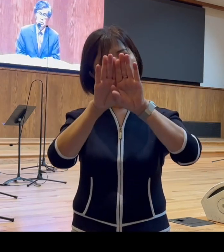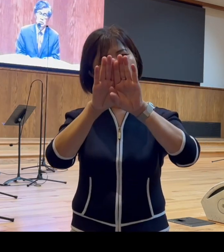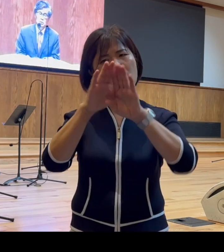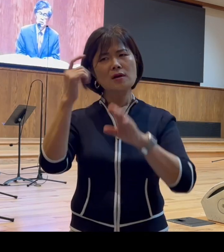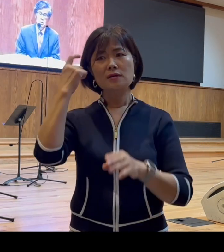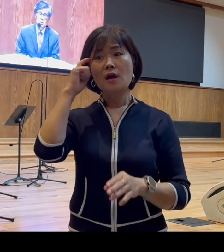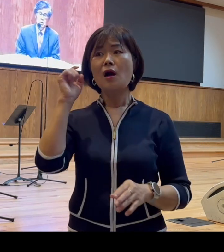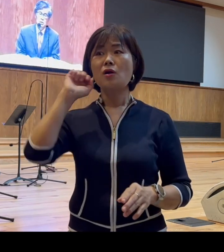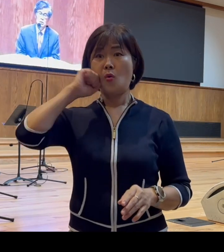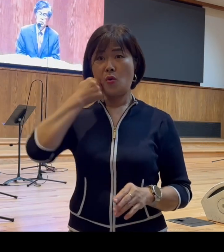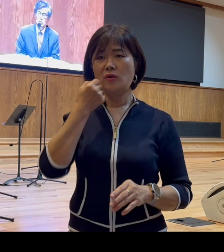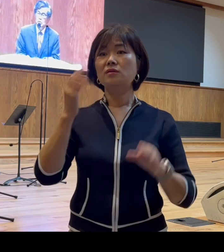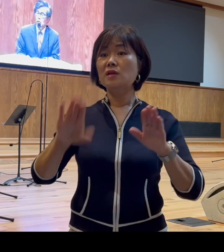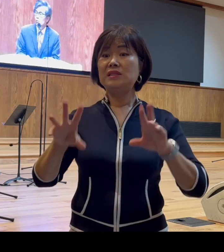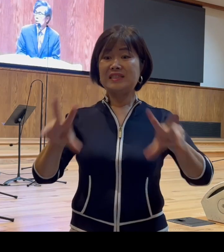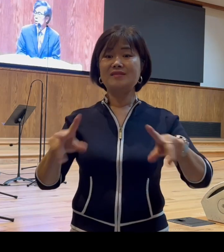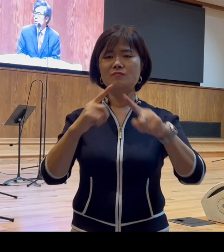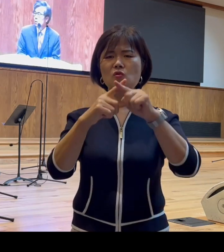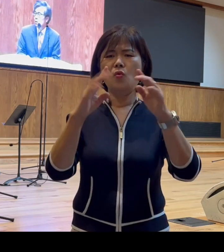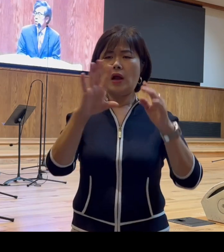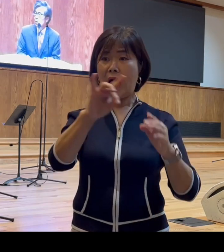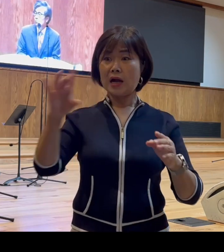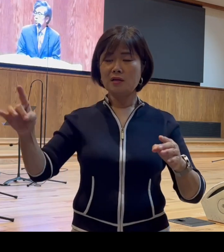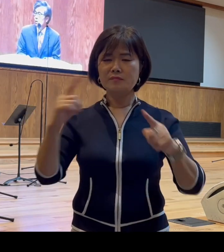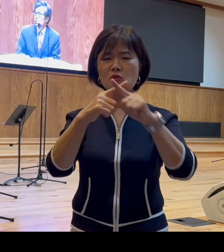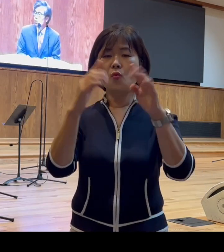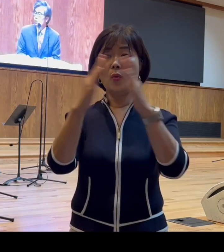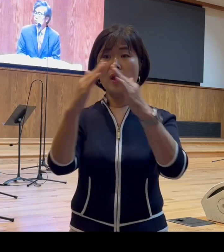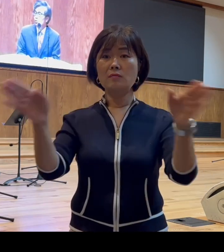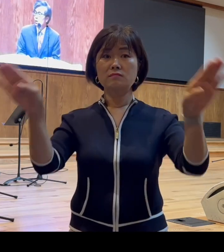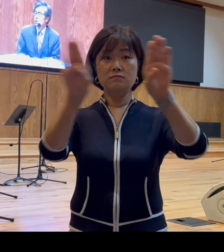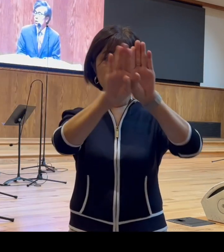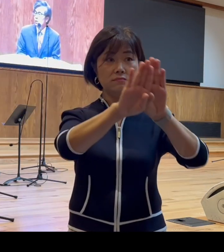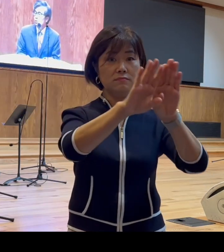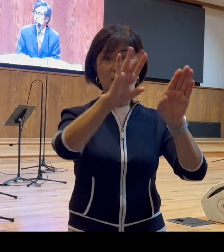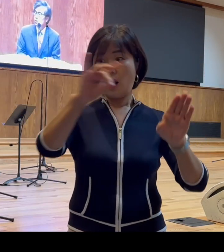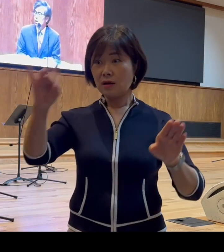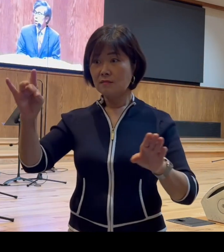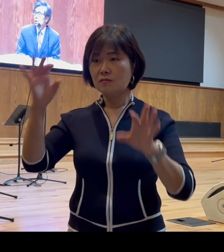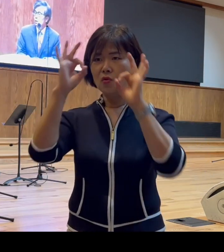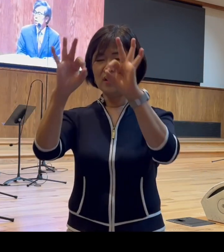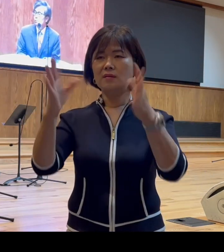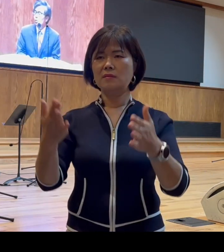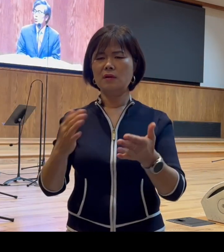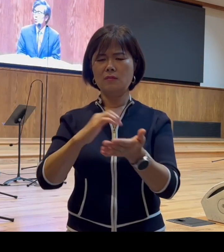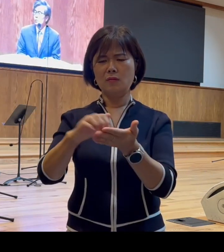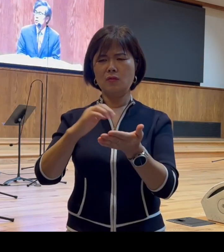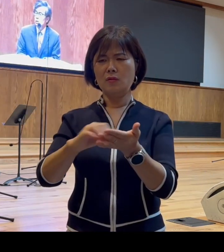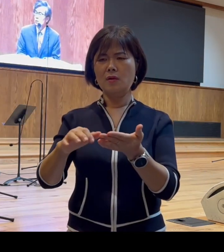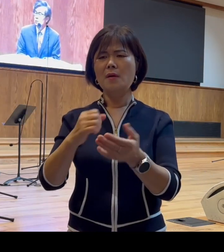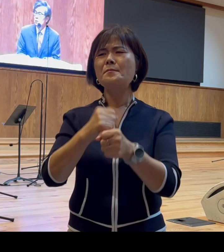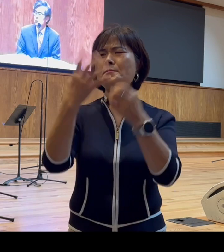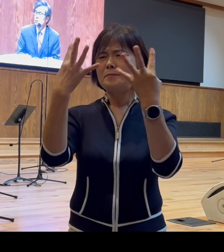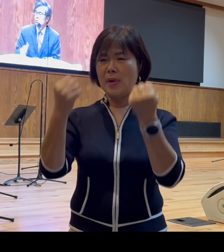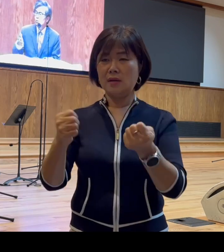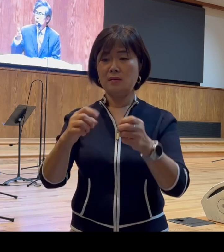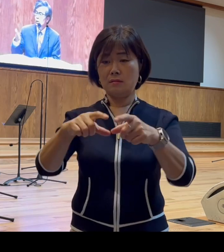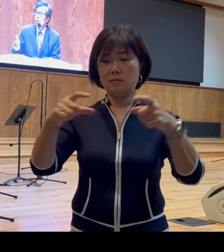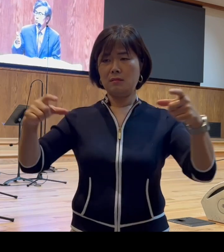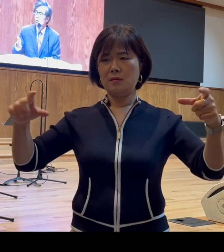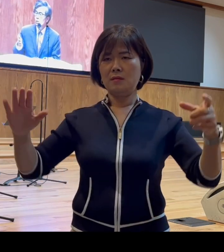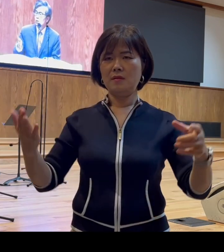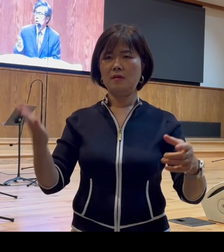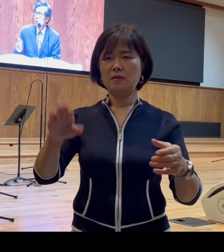상상하기 어려웠습니다. 근데 요즘은 왕왕 문 닫는 교회를 볼 수가 있는데 그 숫자가 보통으로 많은 게 아니에요.